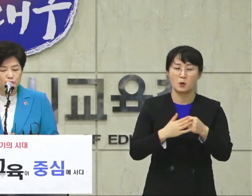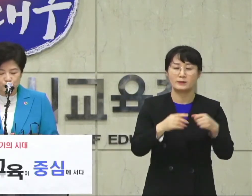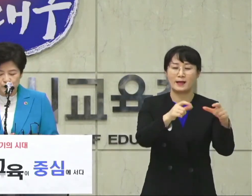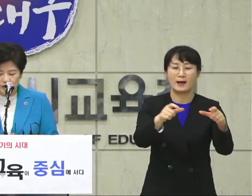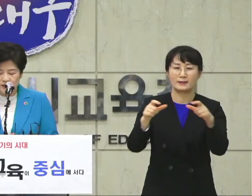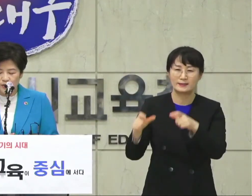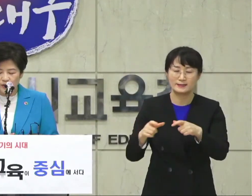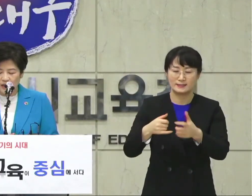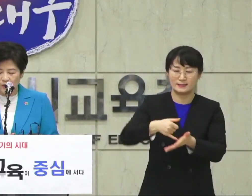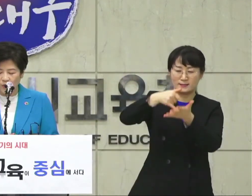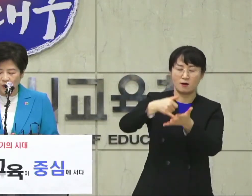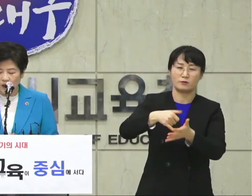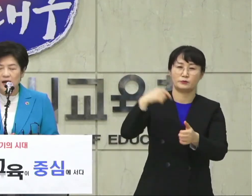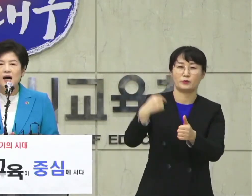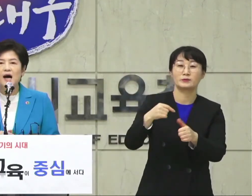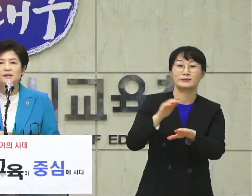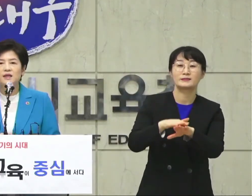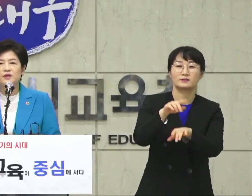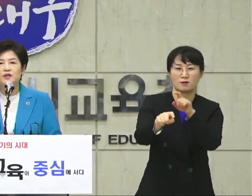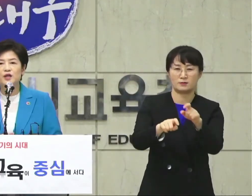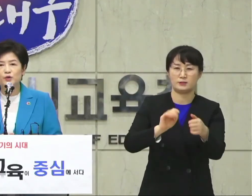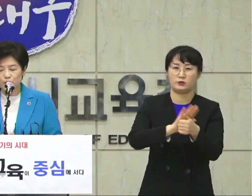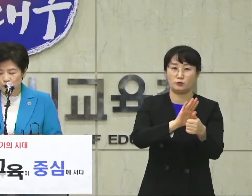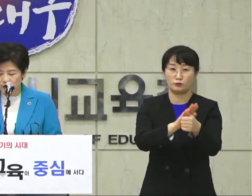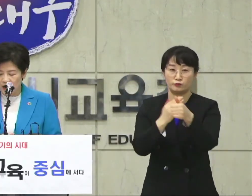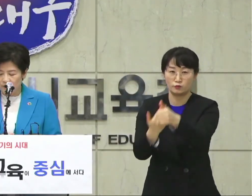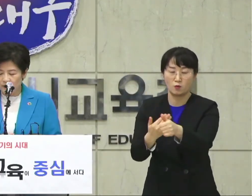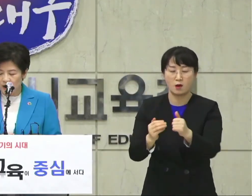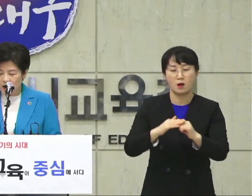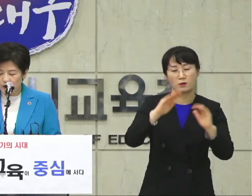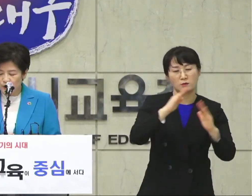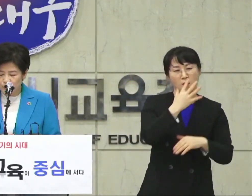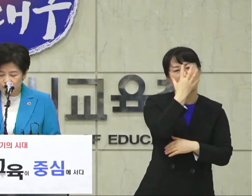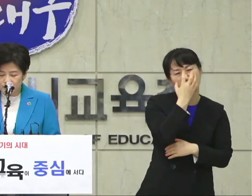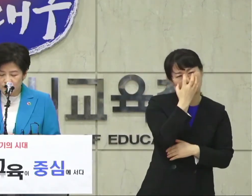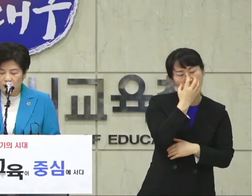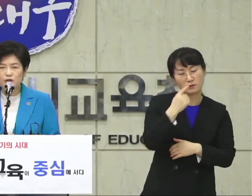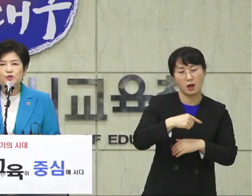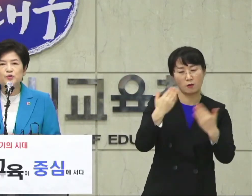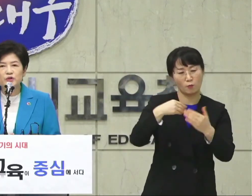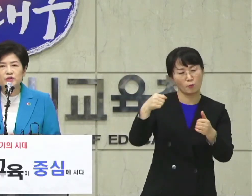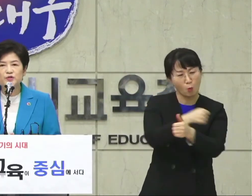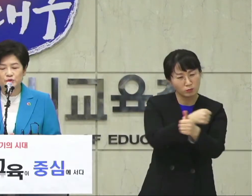인성 교육을 꾸준히 지원하고 학생들의 우울감,